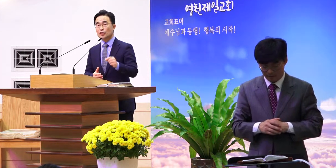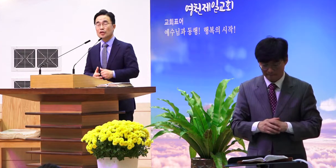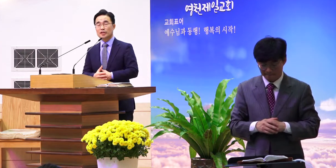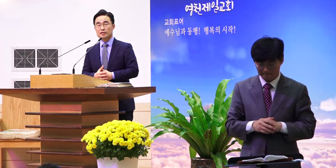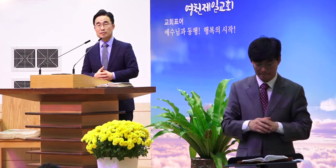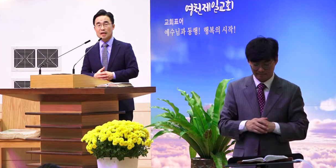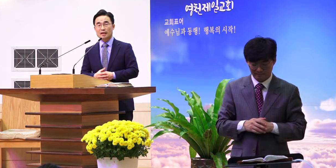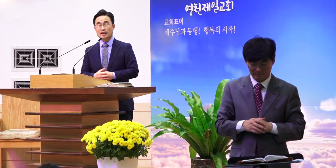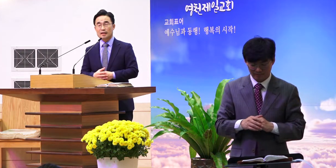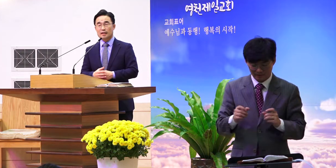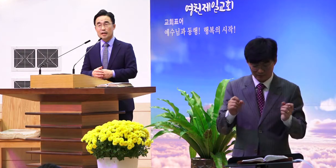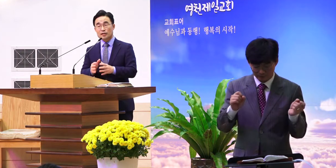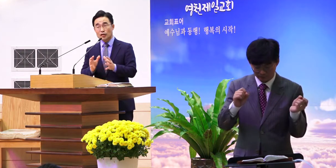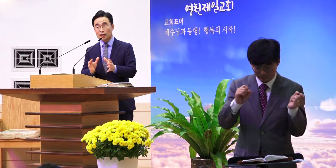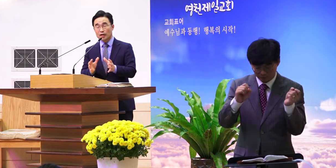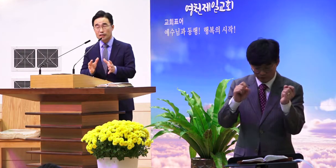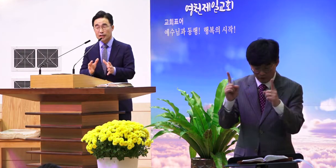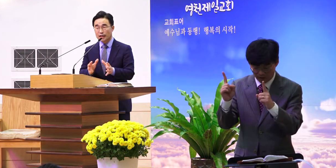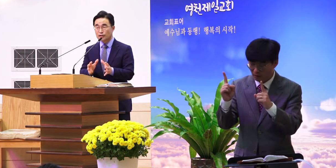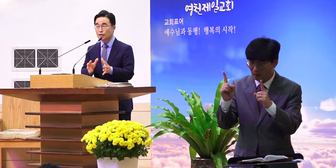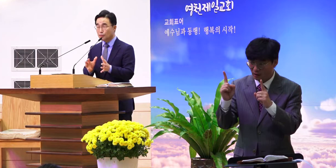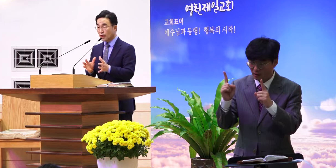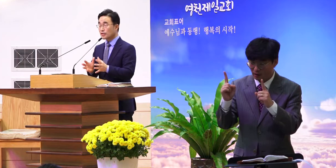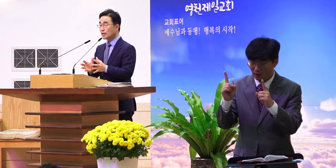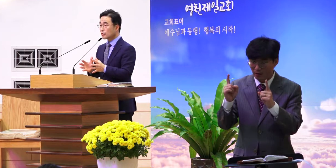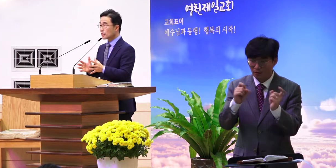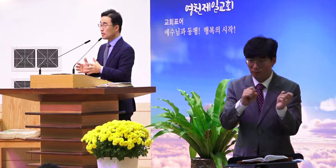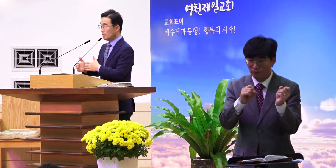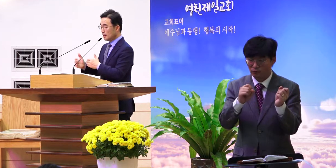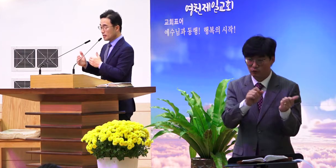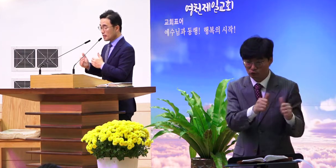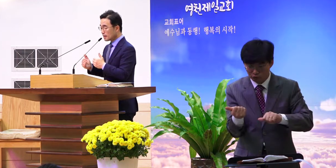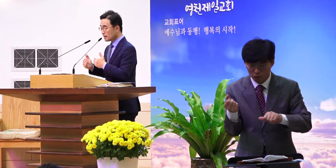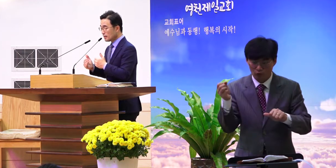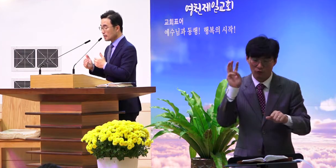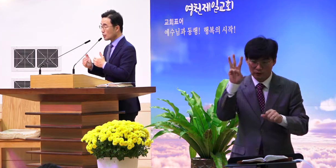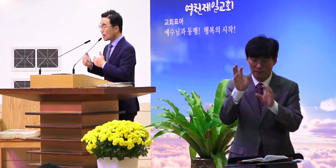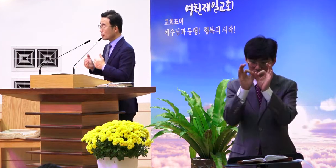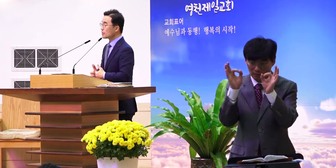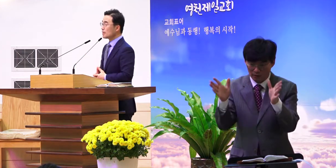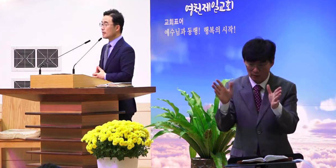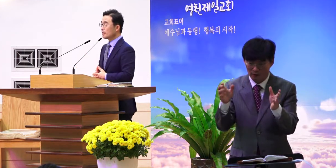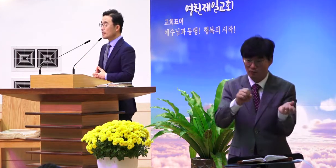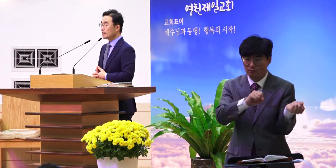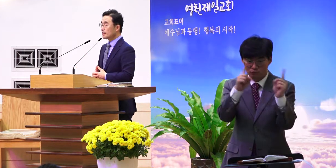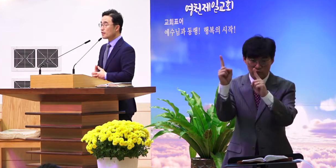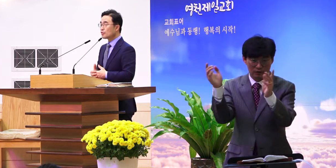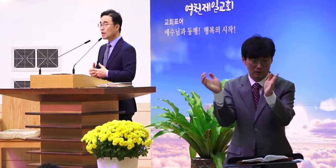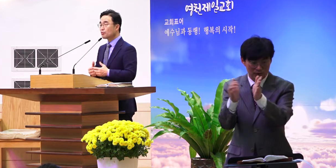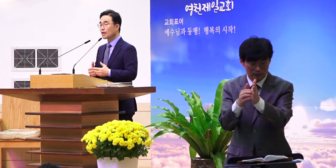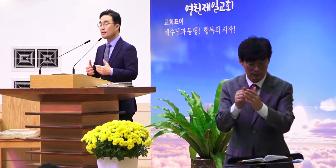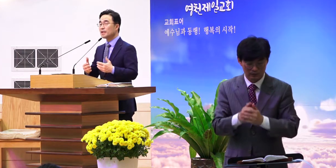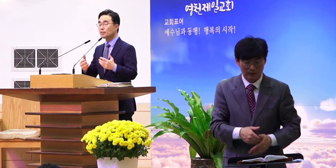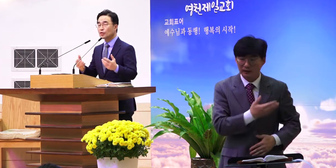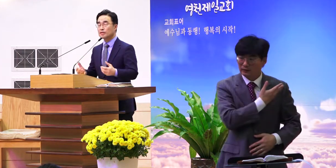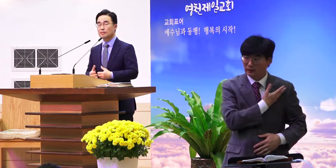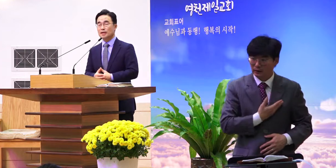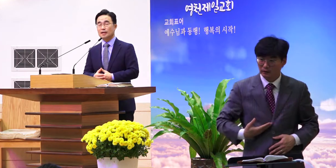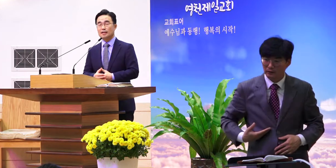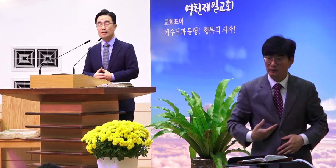그날 저녁이 되었습니다. 그날 저녁이 되었는데 예수님 부활하시다는 소식을 제자들은 전해 들었지만 예수님의 부활을